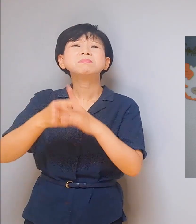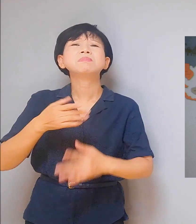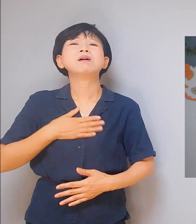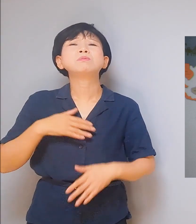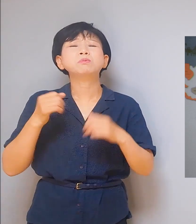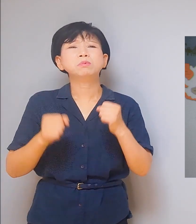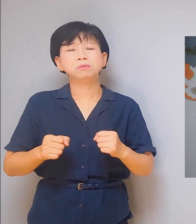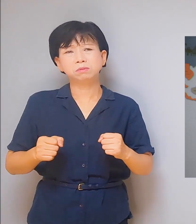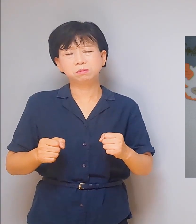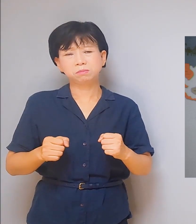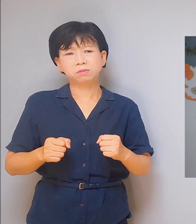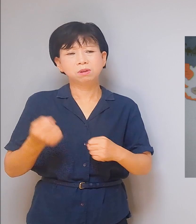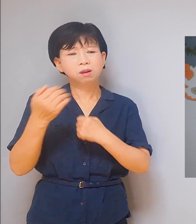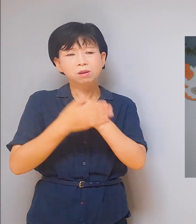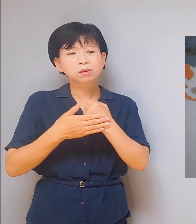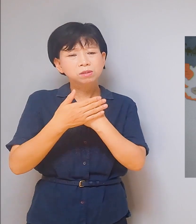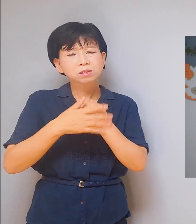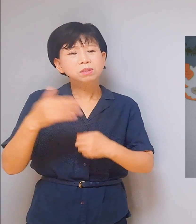이러시면 안 돼요.